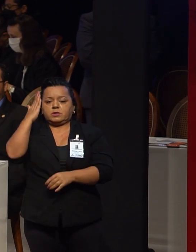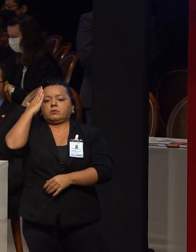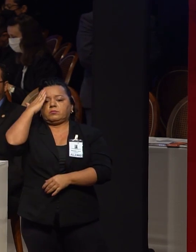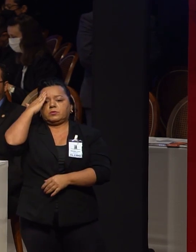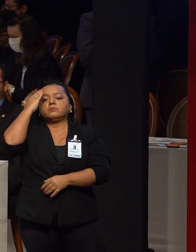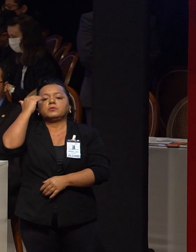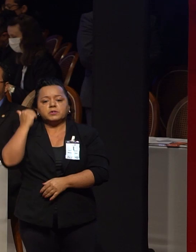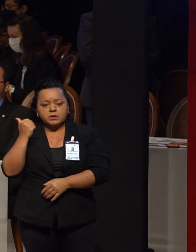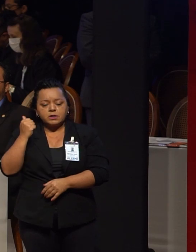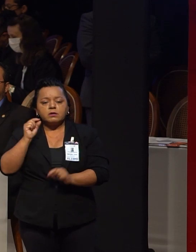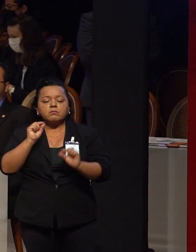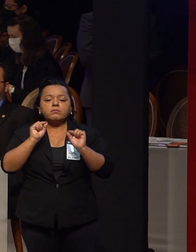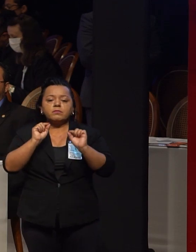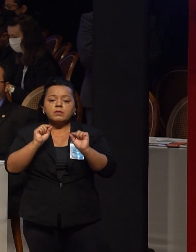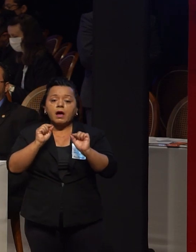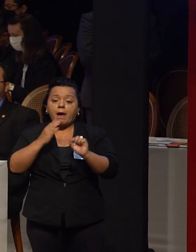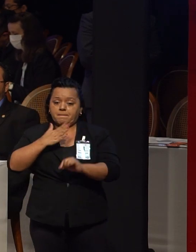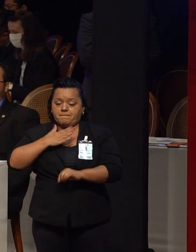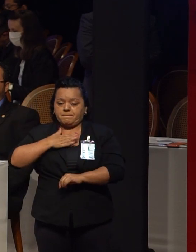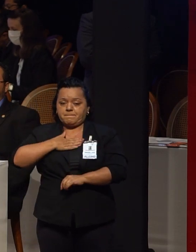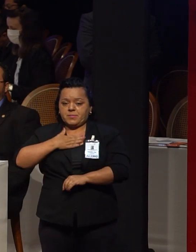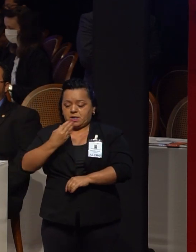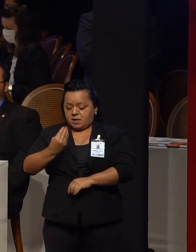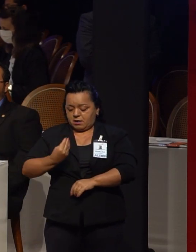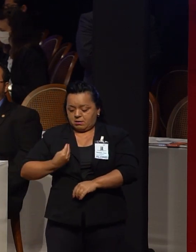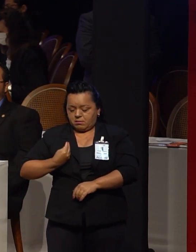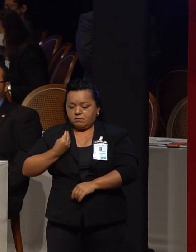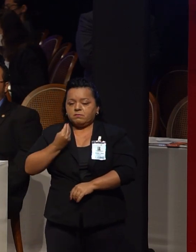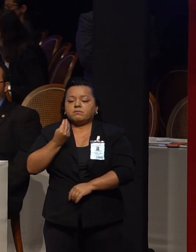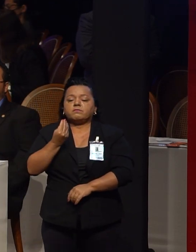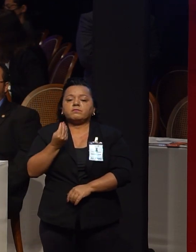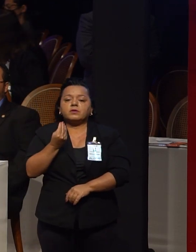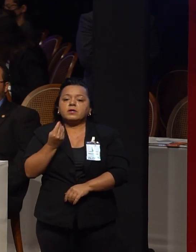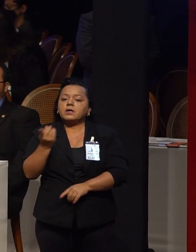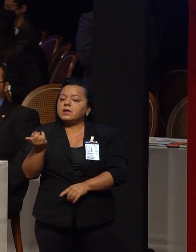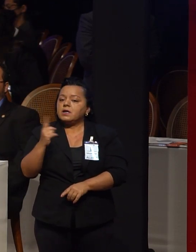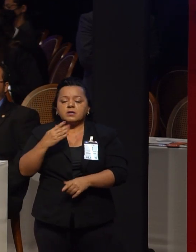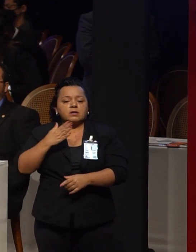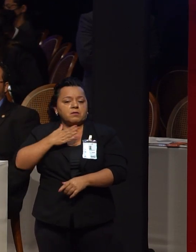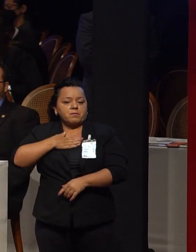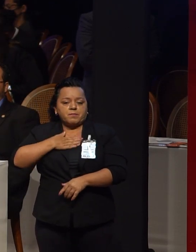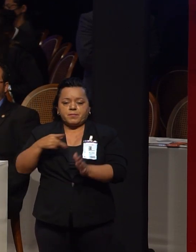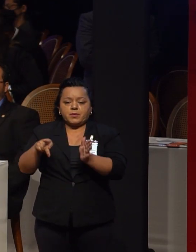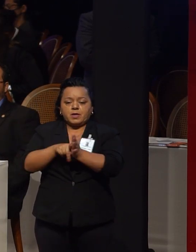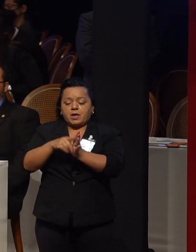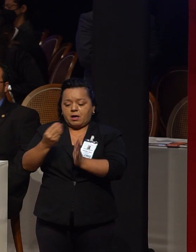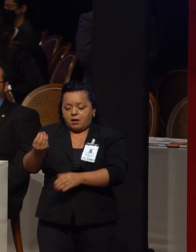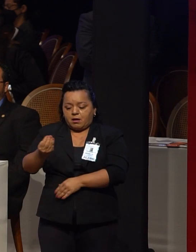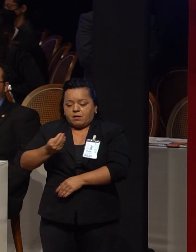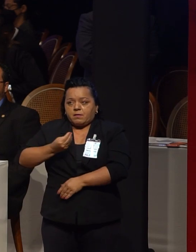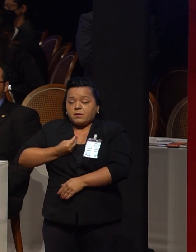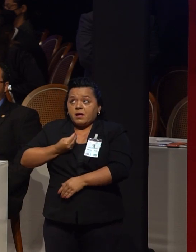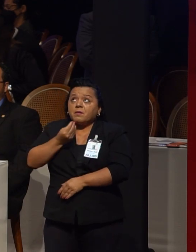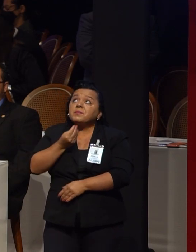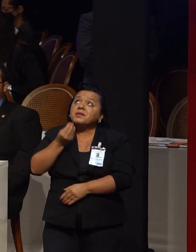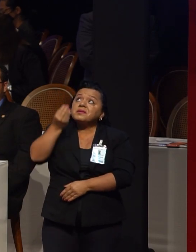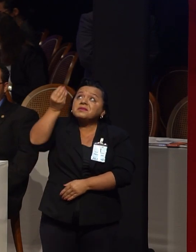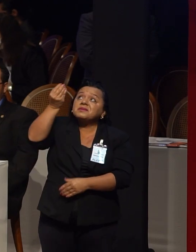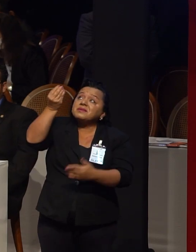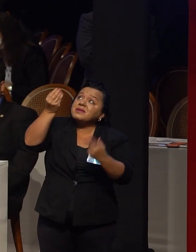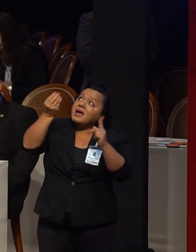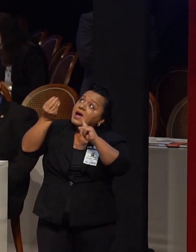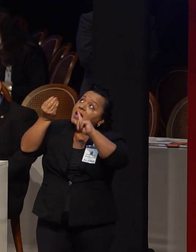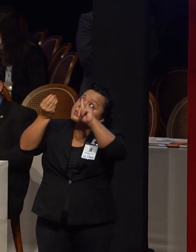seguinte, que a minha vida, ela não pertence a mim, ela pertence a Deus